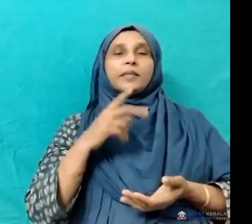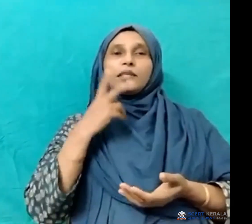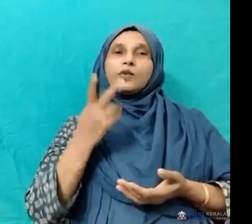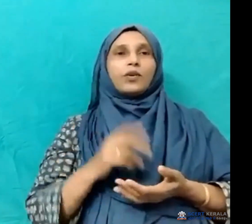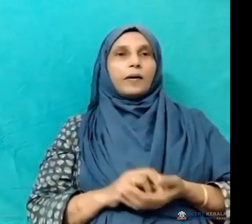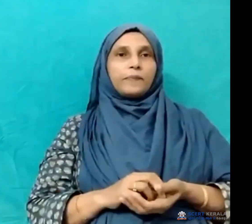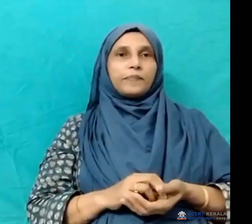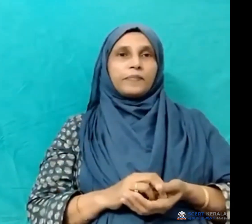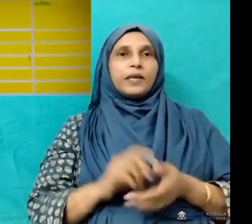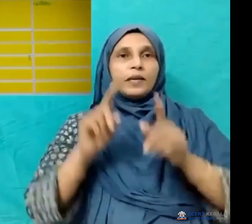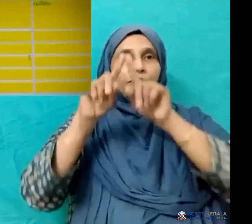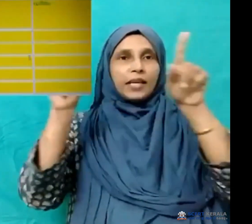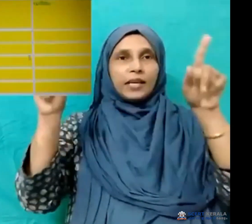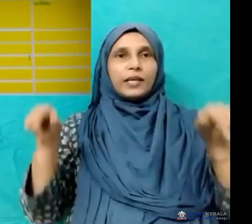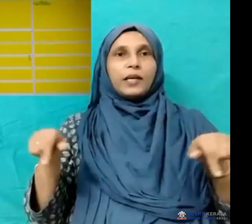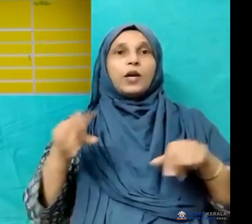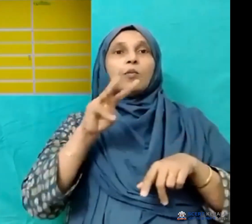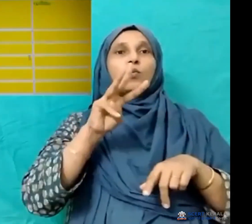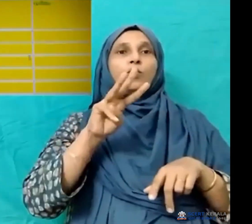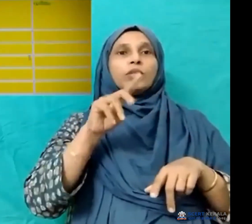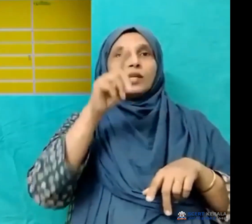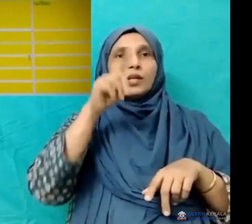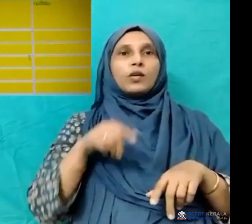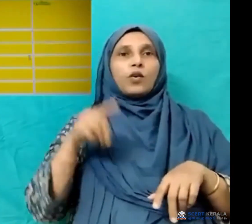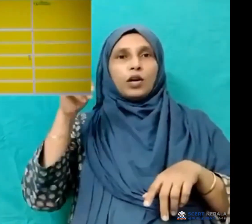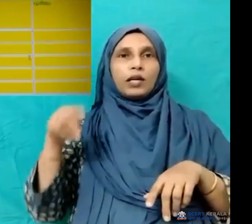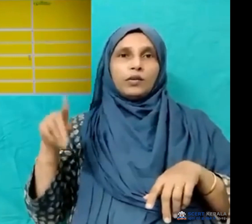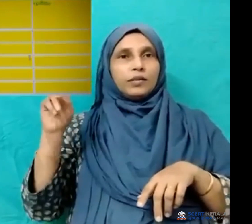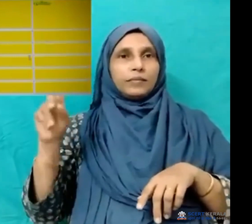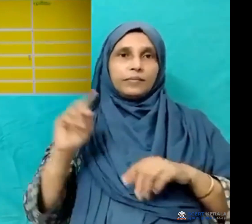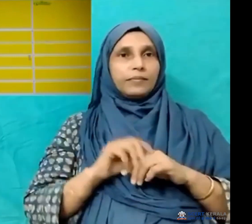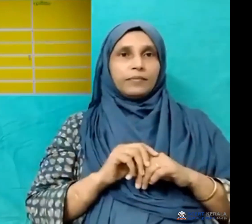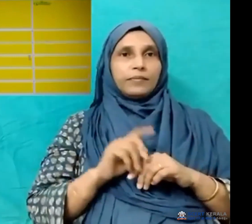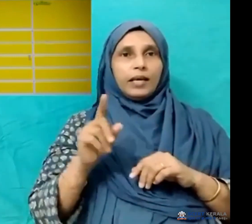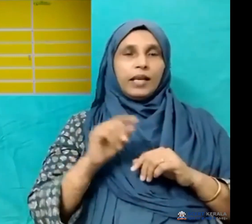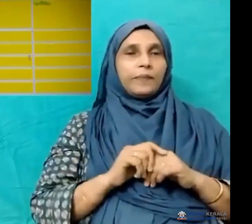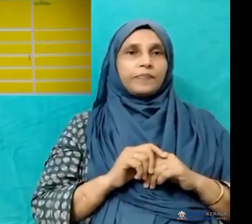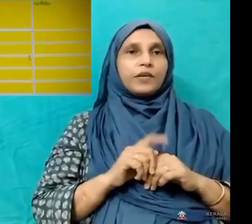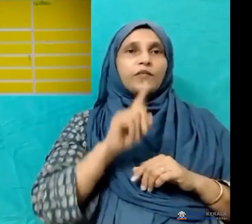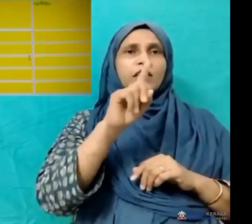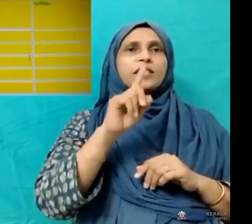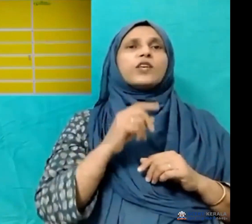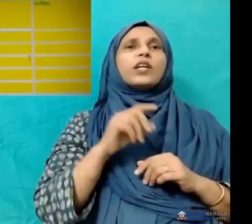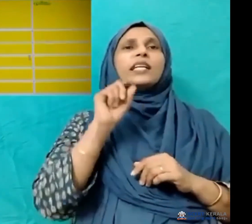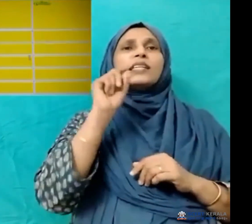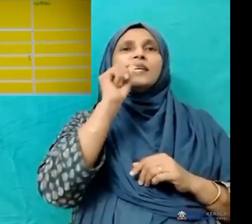രണ്ടാമത്തേത് നോക്കാം. ഇവിടെ 3 കോളങ്ങളുണ്ട് അല്ലെ. ഫസ്റ്റ് കോളത്തിൽ എന്താ